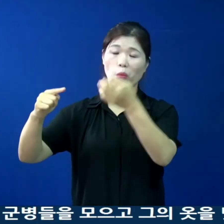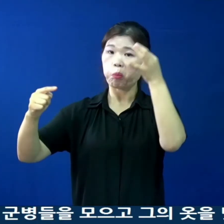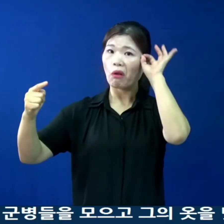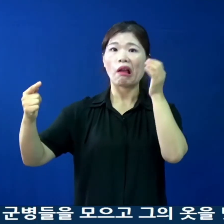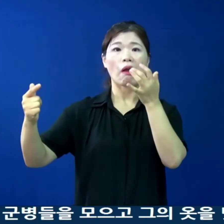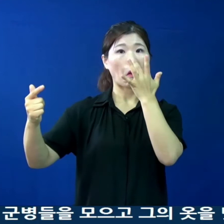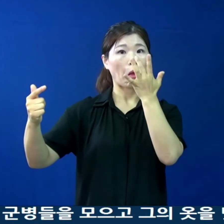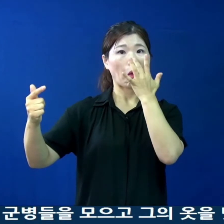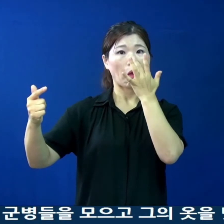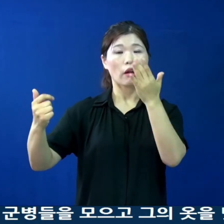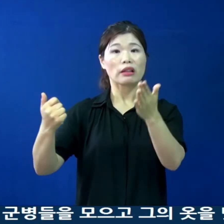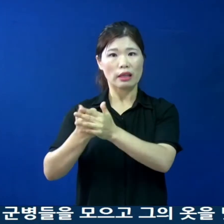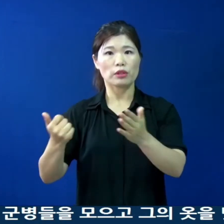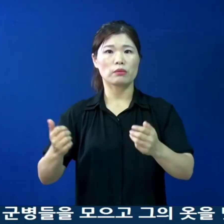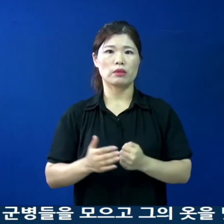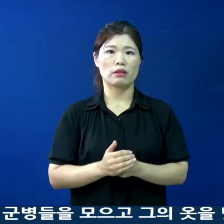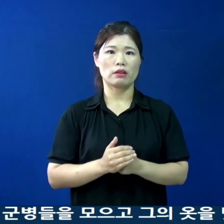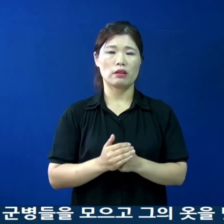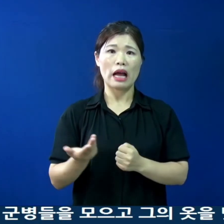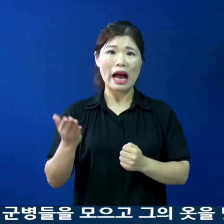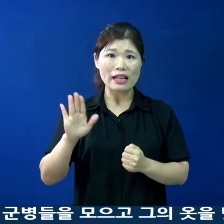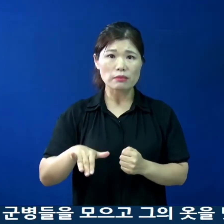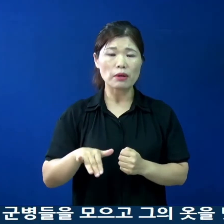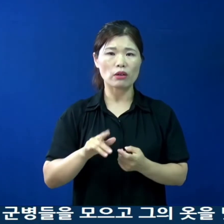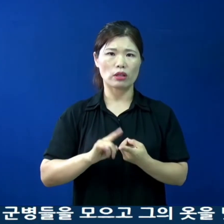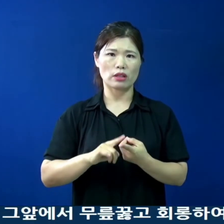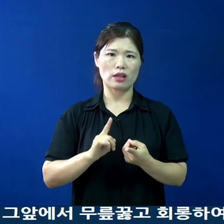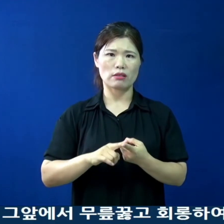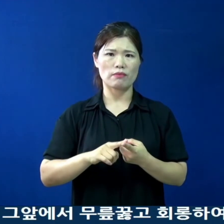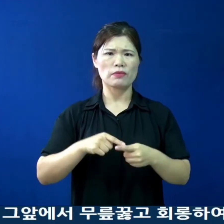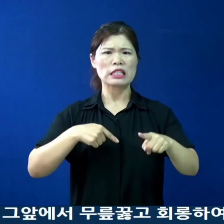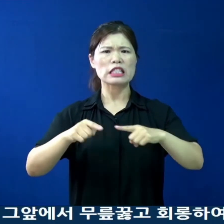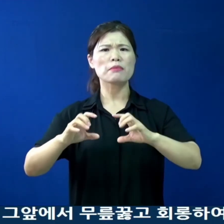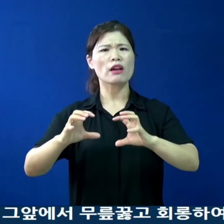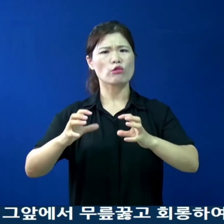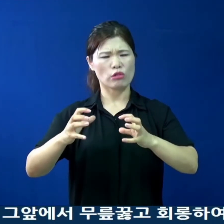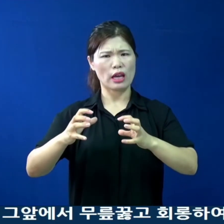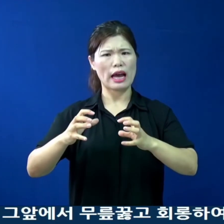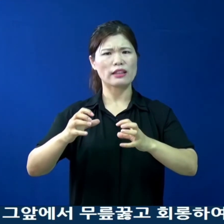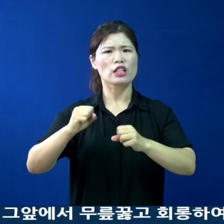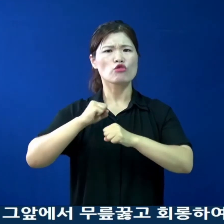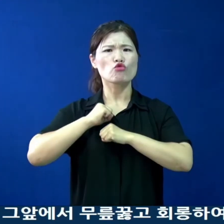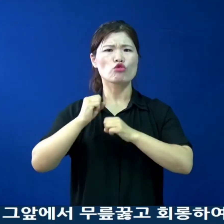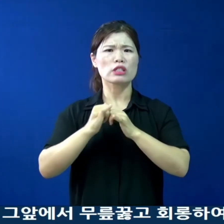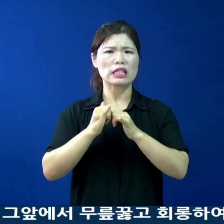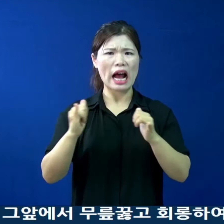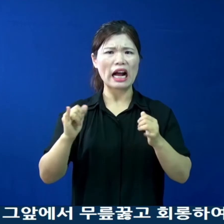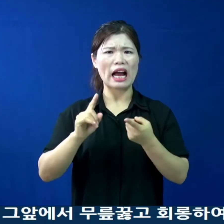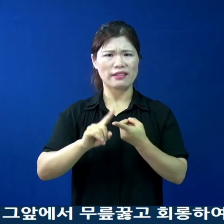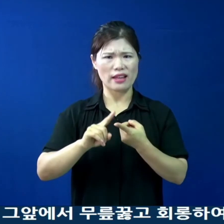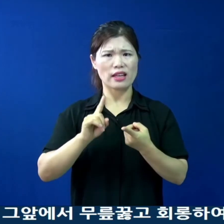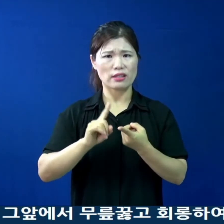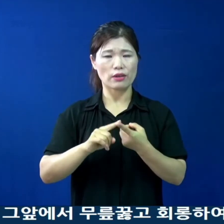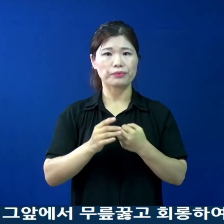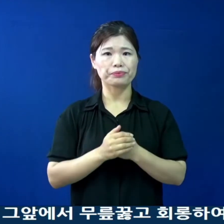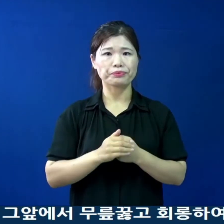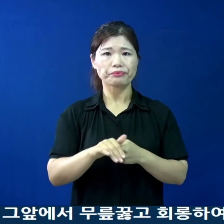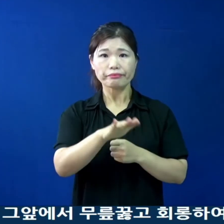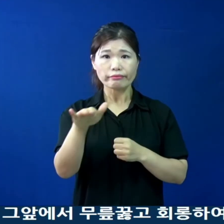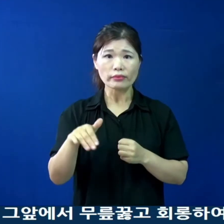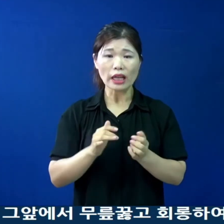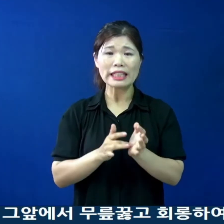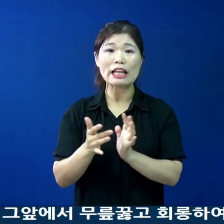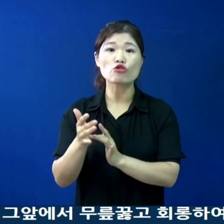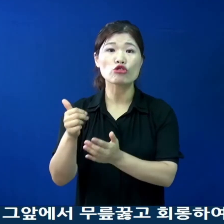없습니다. 그러나 아이러니하게도 지배국의 한 군사가 이 말을 함을 통해서 우리가 예수님이 진짜